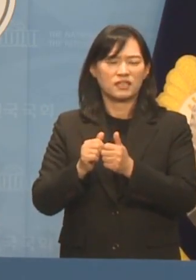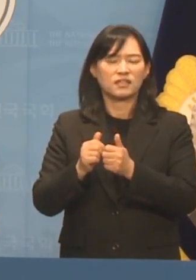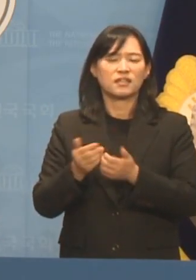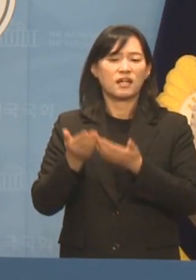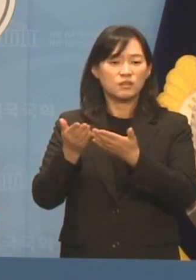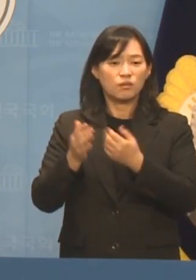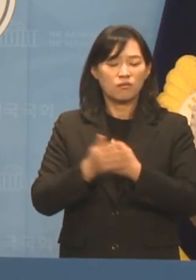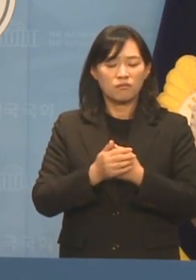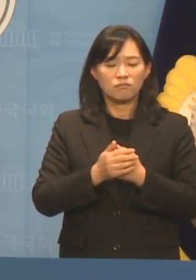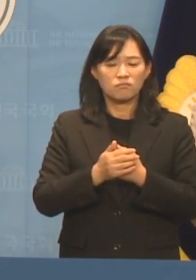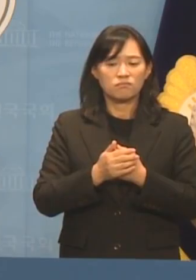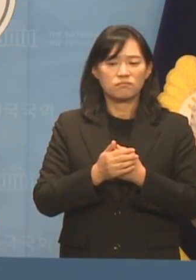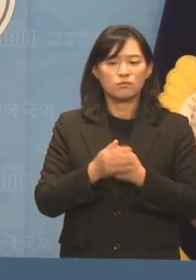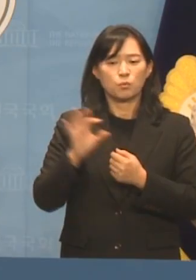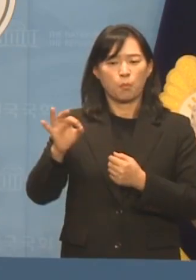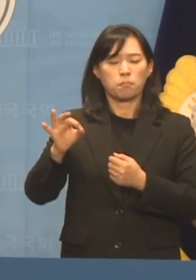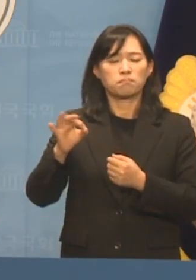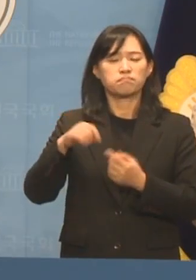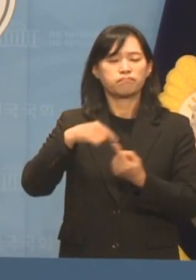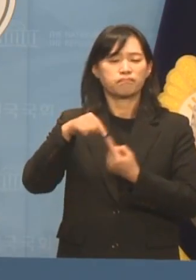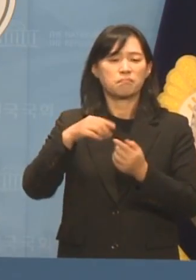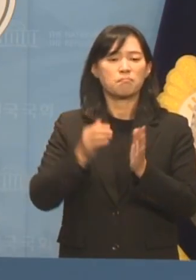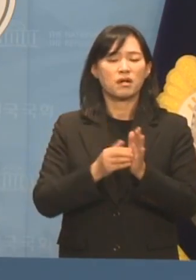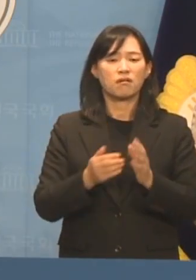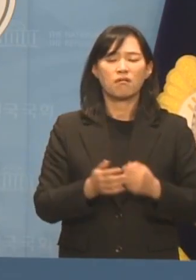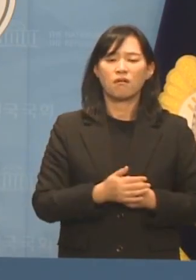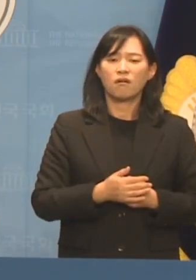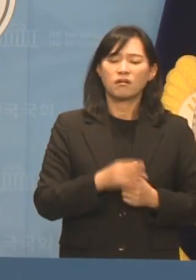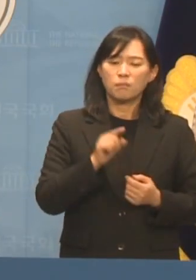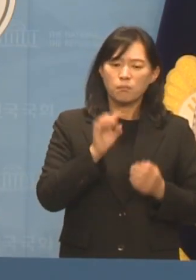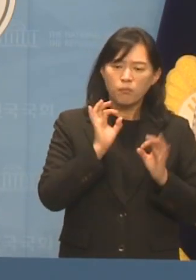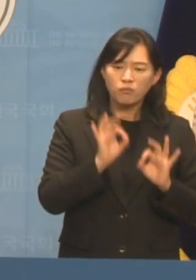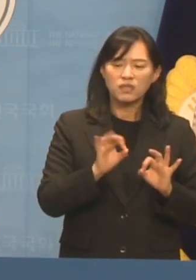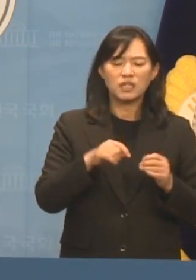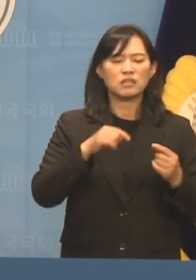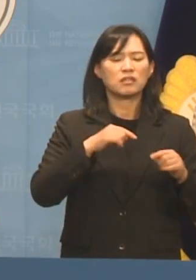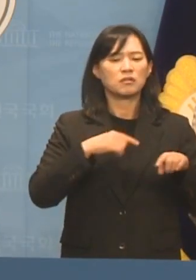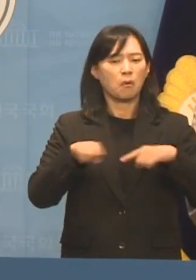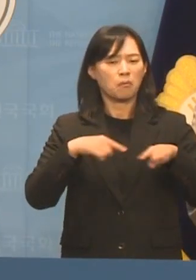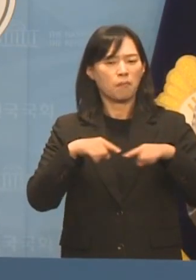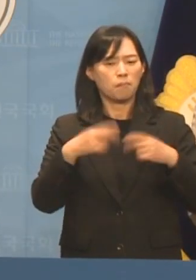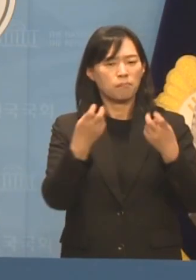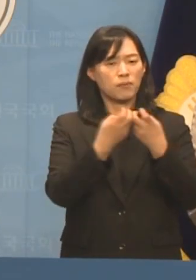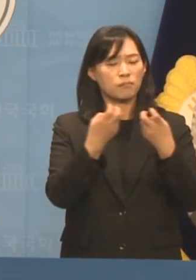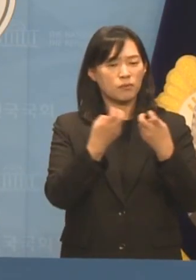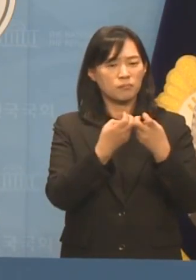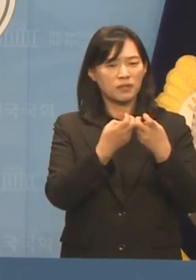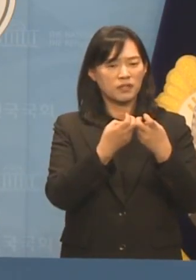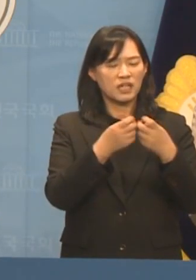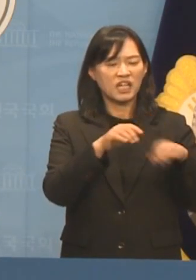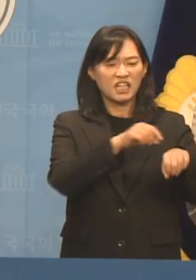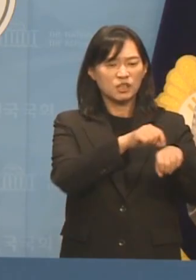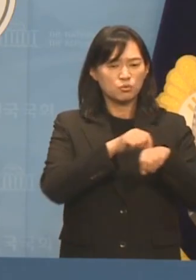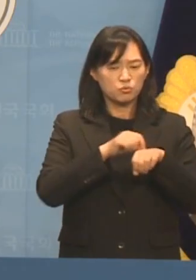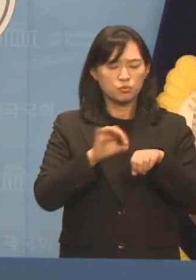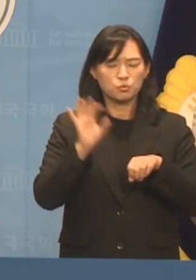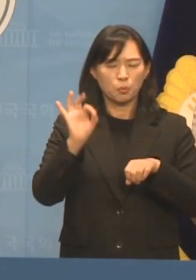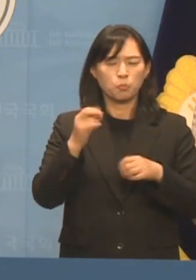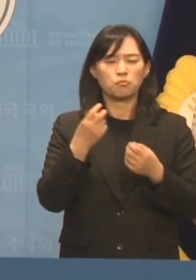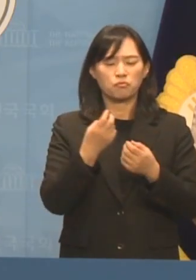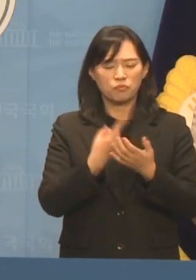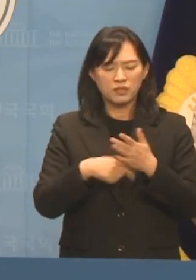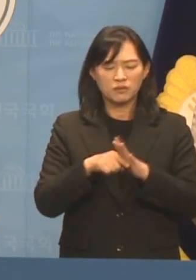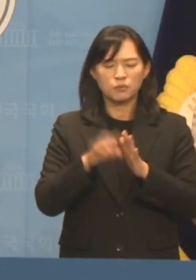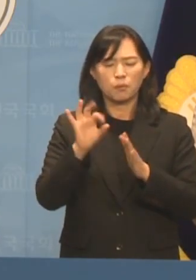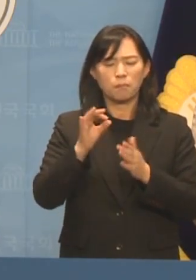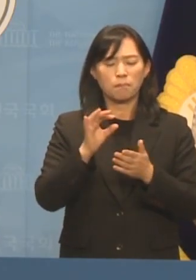자금 조달을 했습니다. 이제 그러다 보니까 경영하는 방식에 있어서도 이 인수 대금을 위해서 차입한 돈을 갚아야